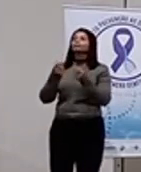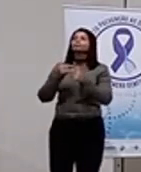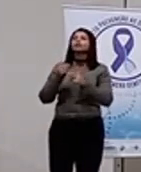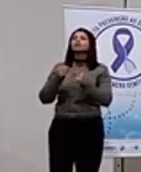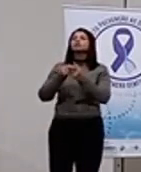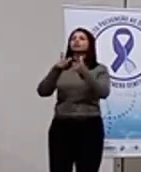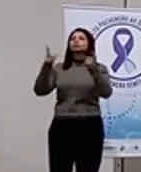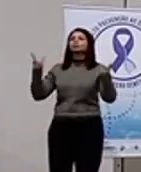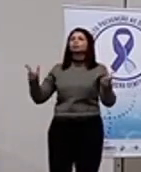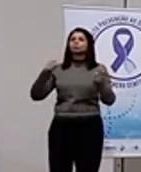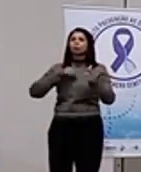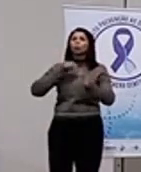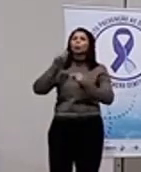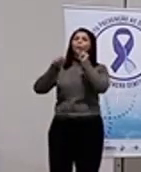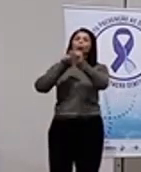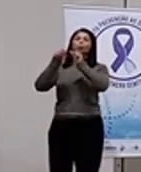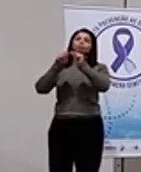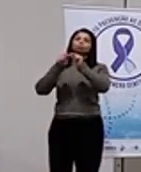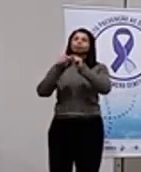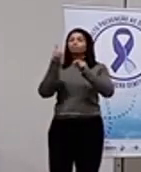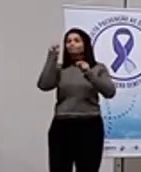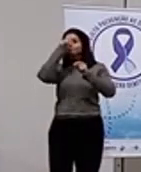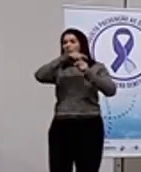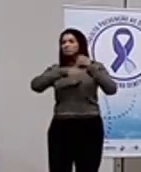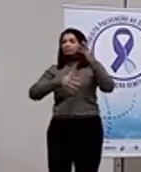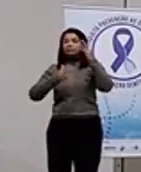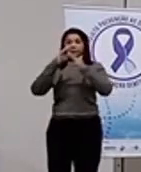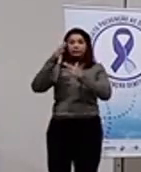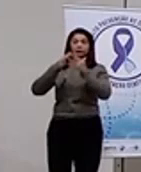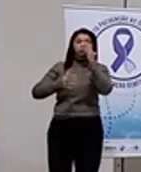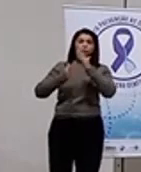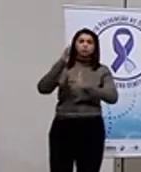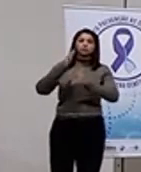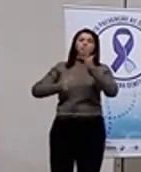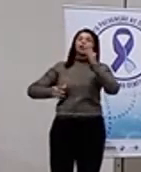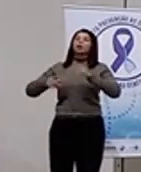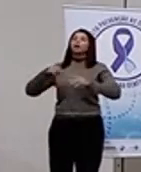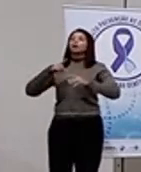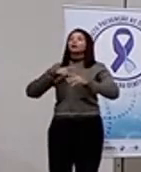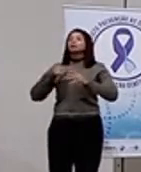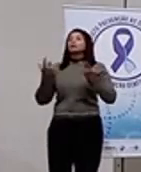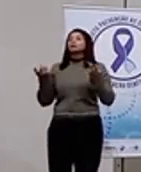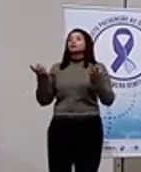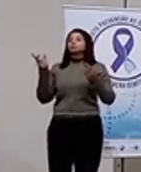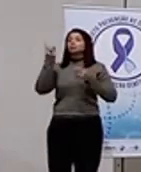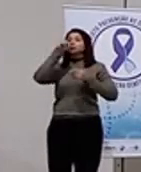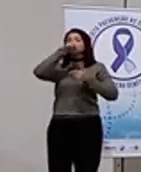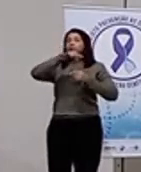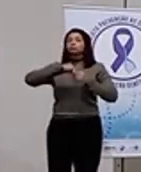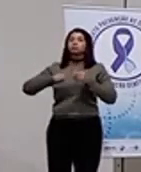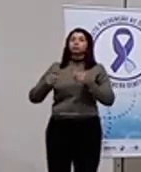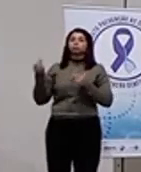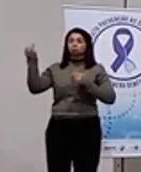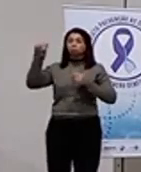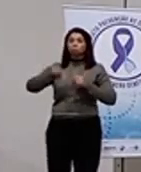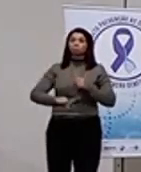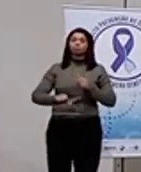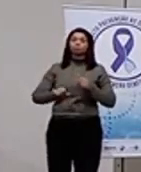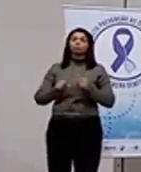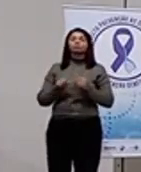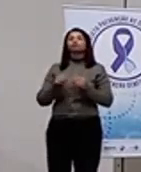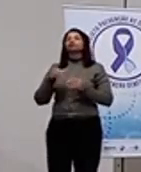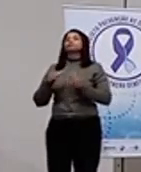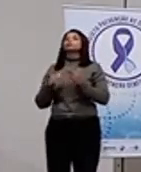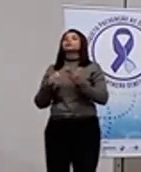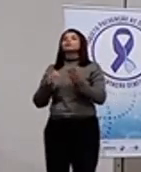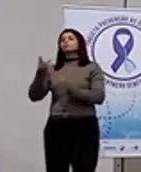eles tendem a ser mais complexos e eles podem ter mais agressividade. O lado, digamos, bom, não é que seja